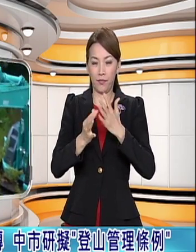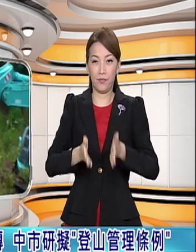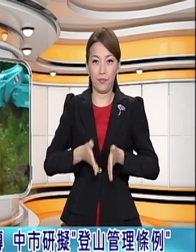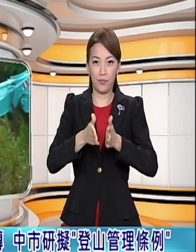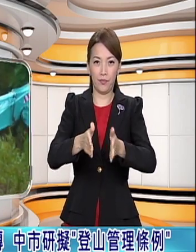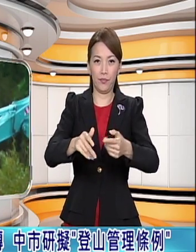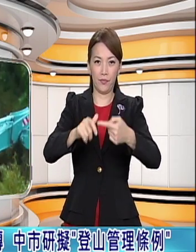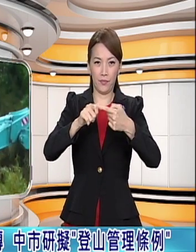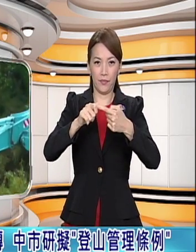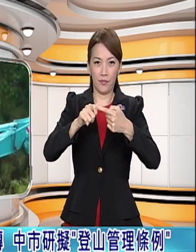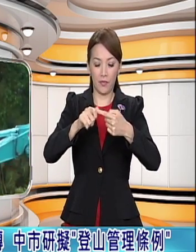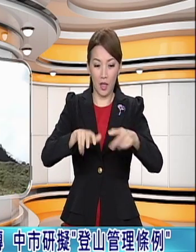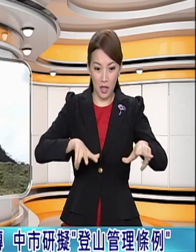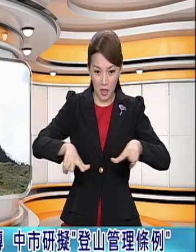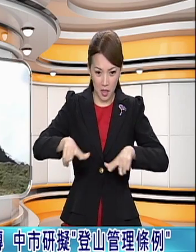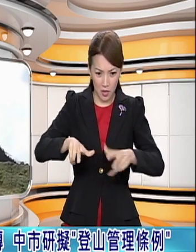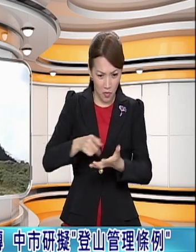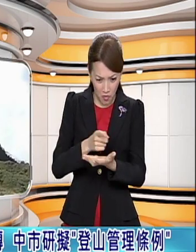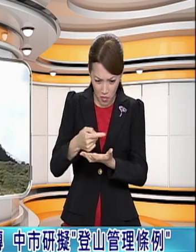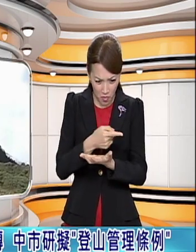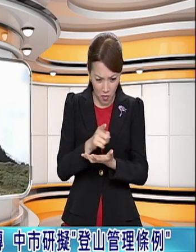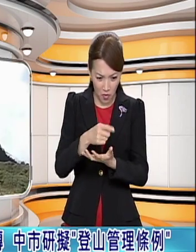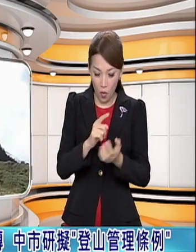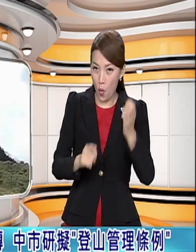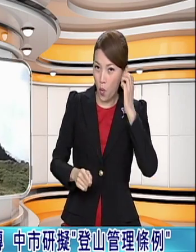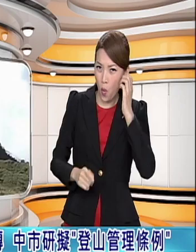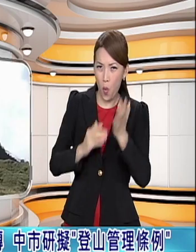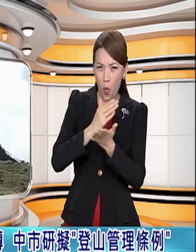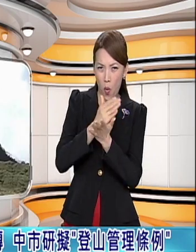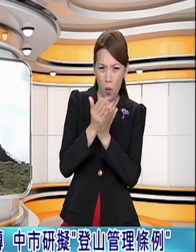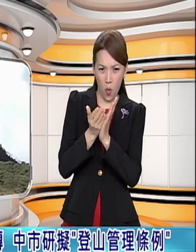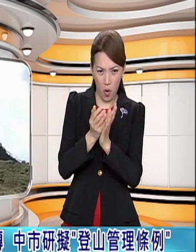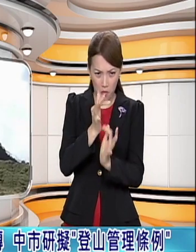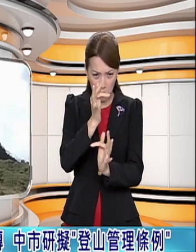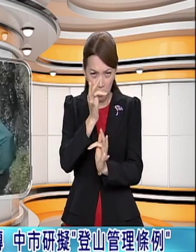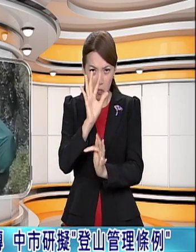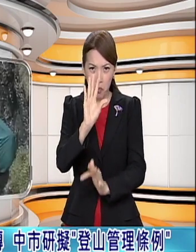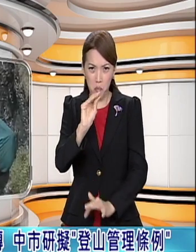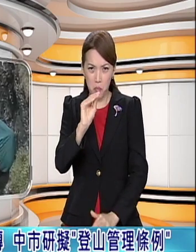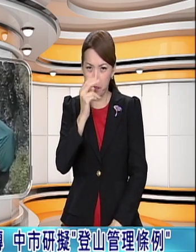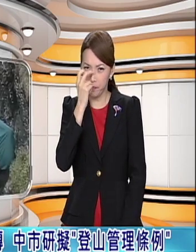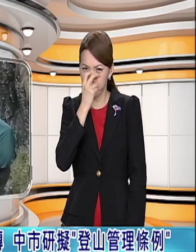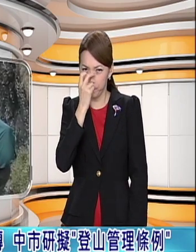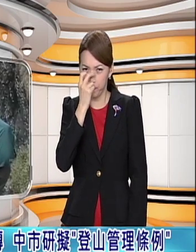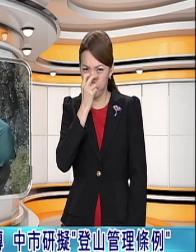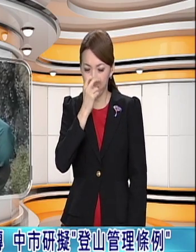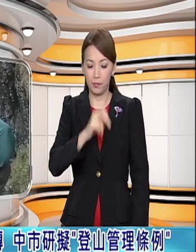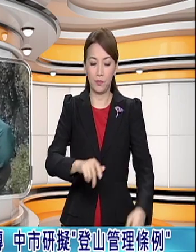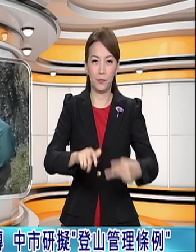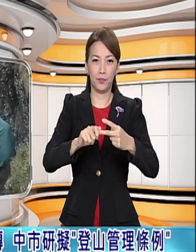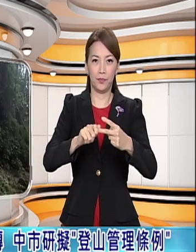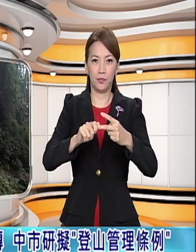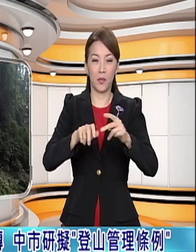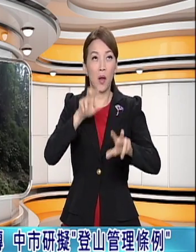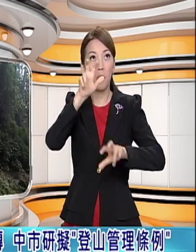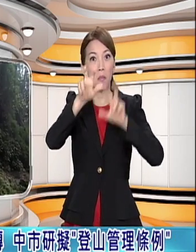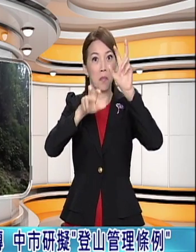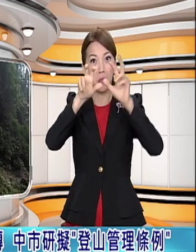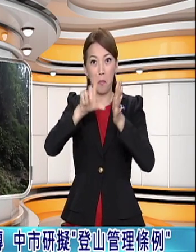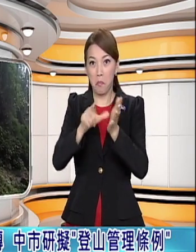范装备、登山的时间，还有强制保险等等的方式，要来约束登